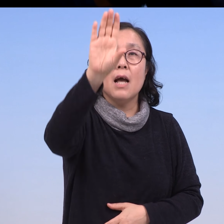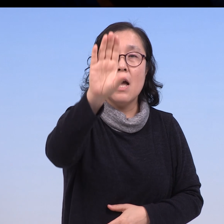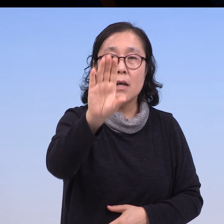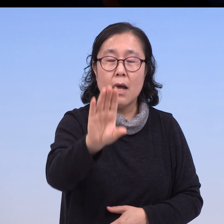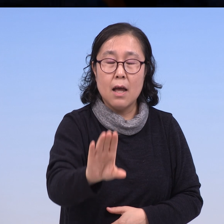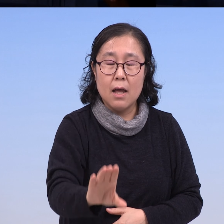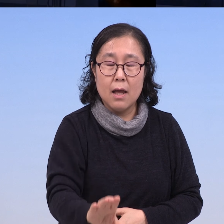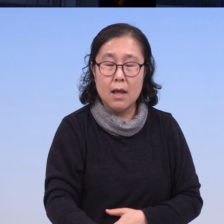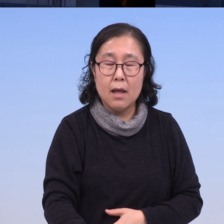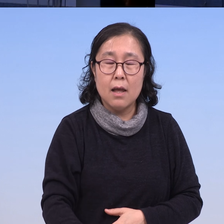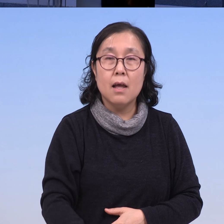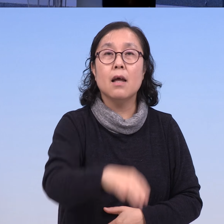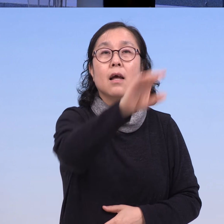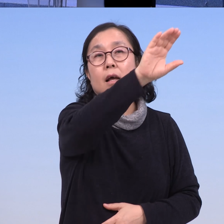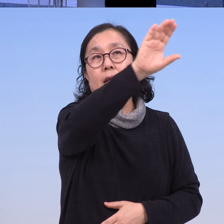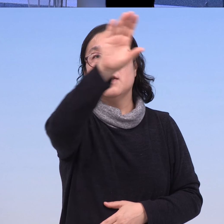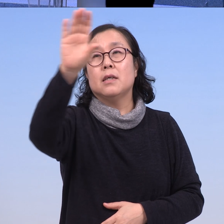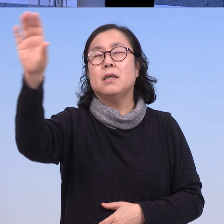십자가 십자가